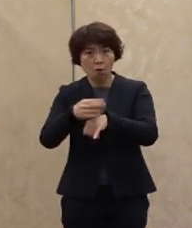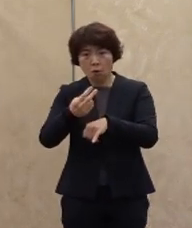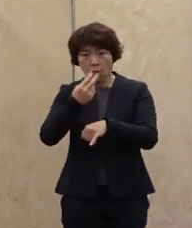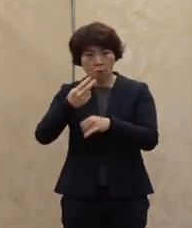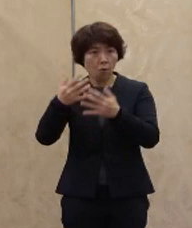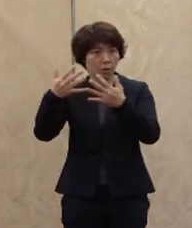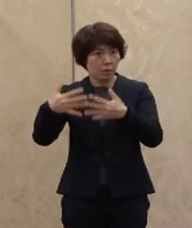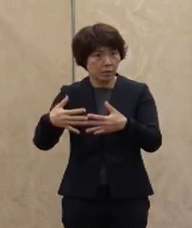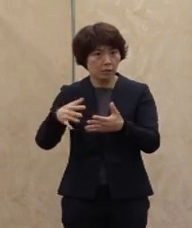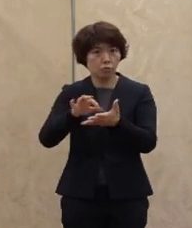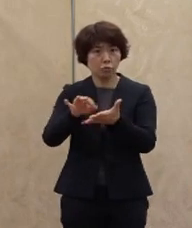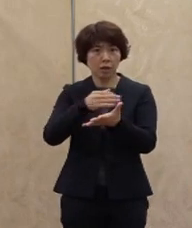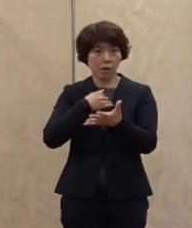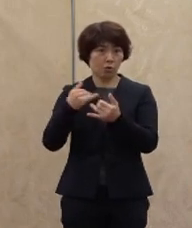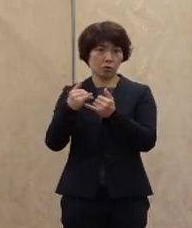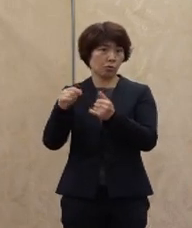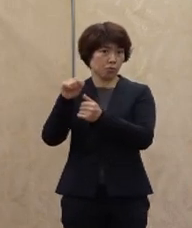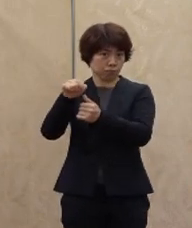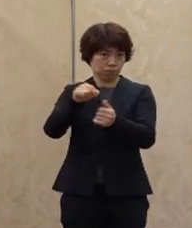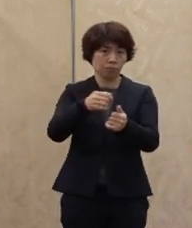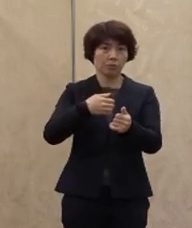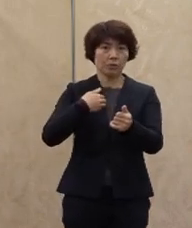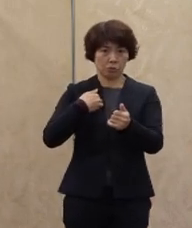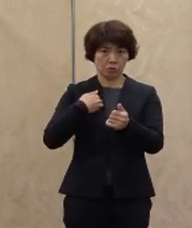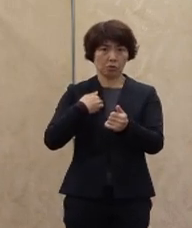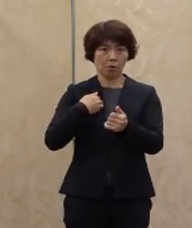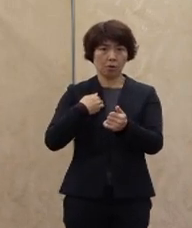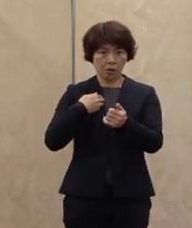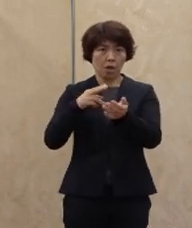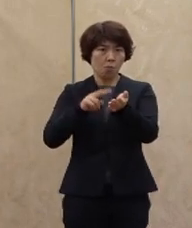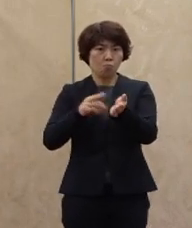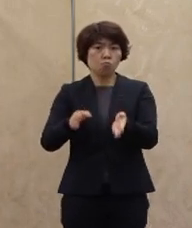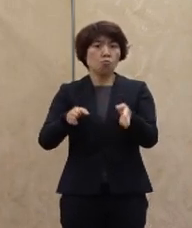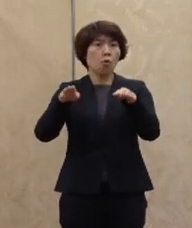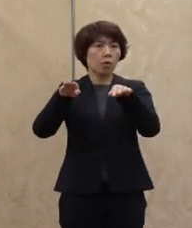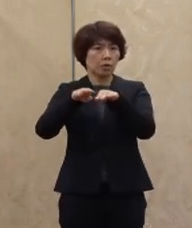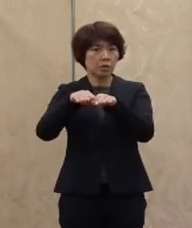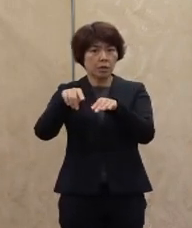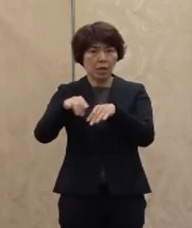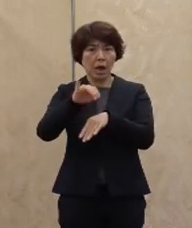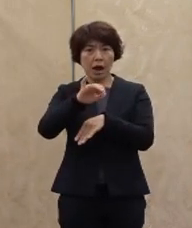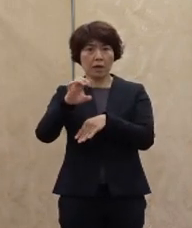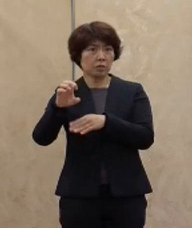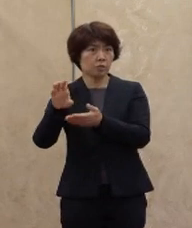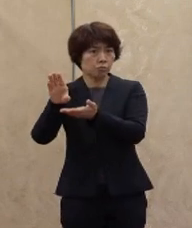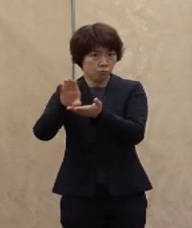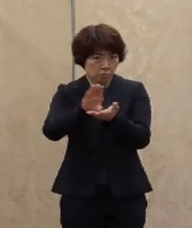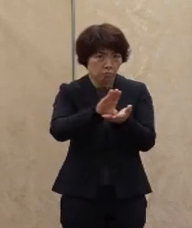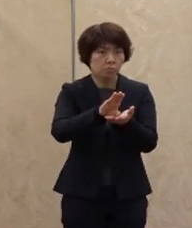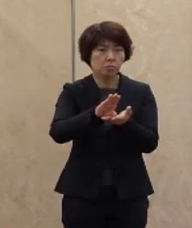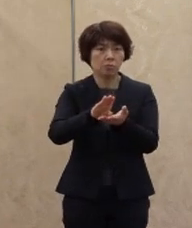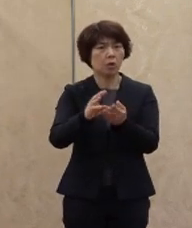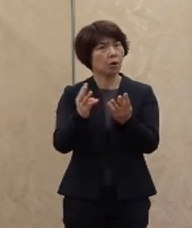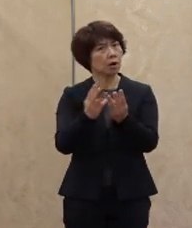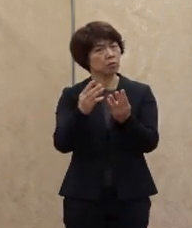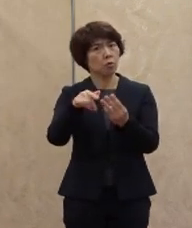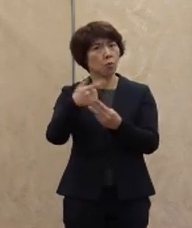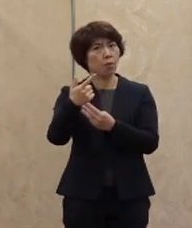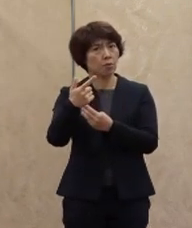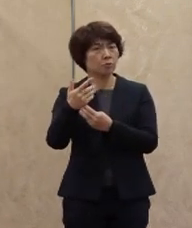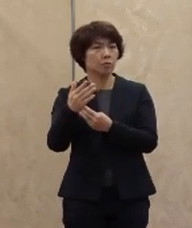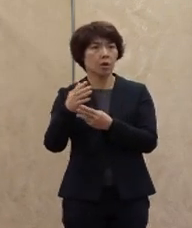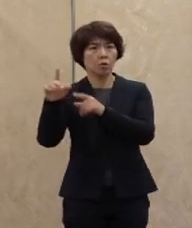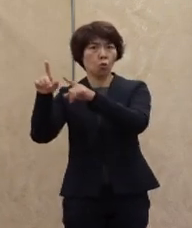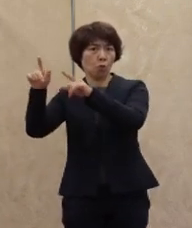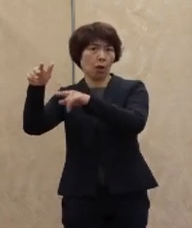ものすごく限られてくるんですけど、病院にそもそもそんなにない ICU というのは、大阪でも500です、緊急救急入れて600ぐらい、東京でも800